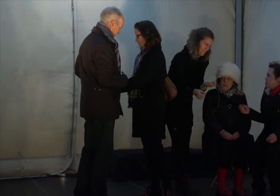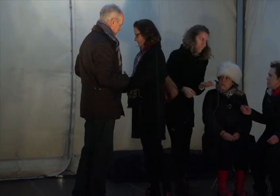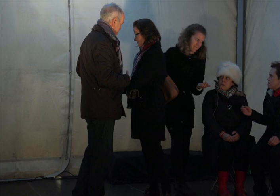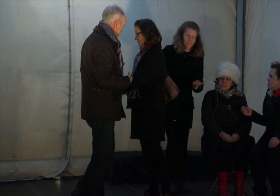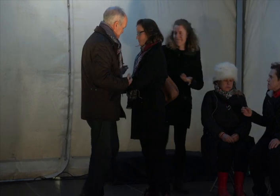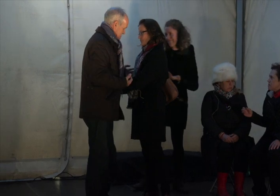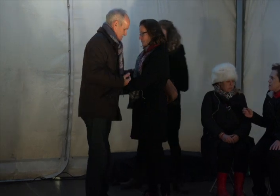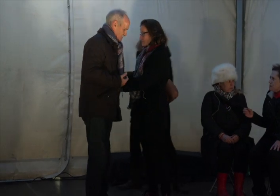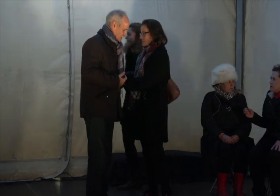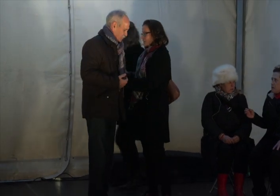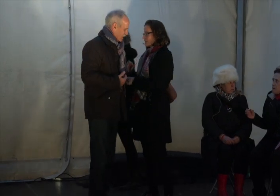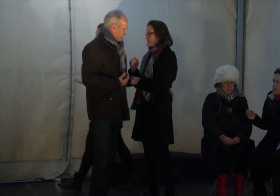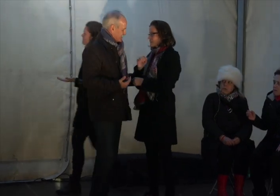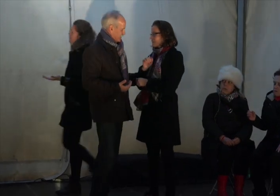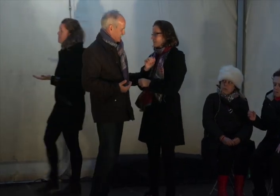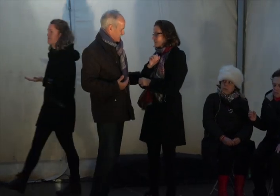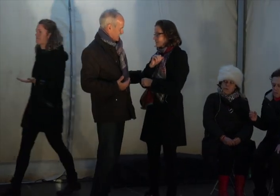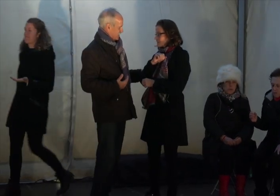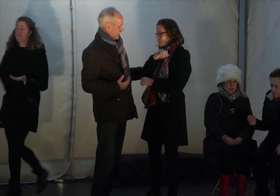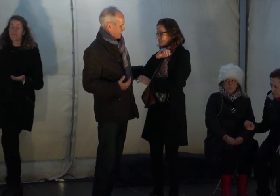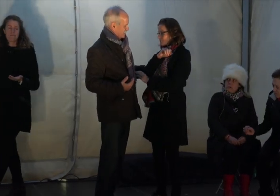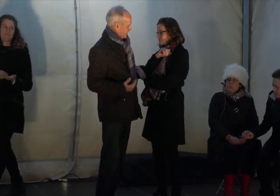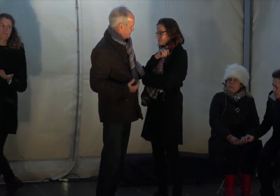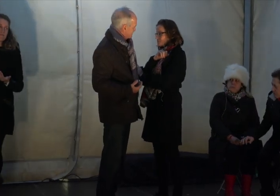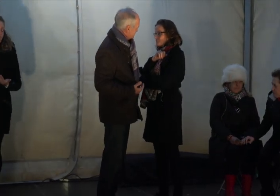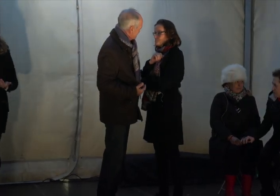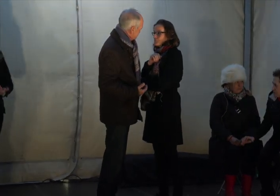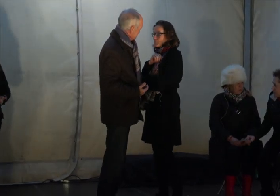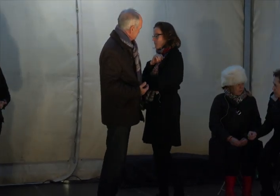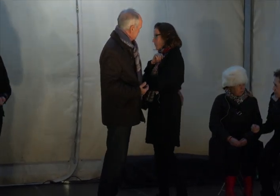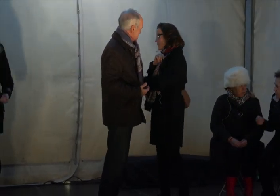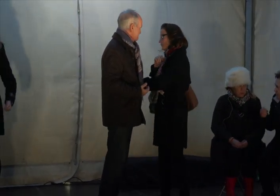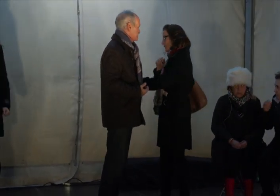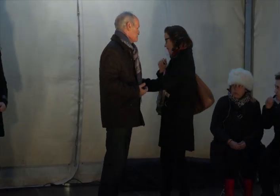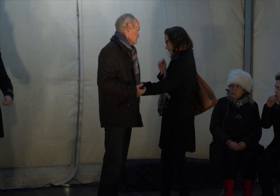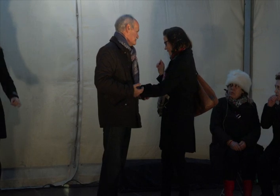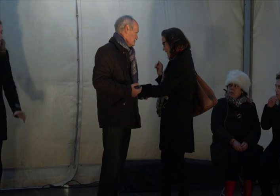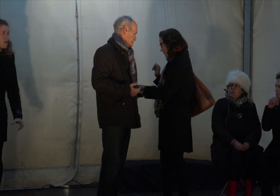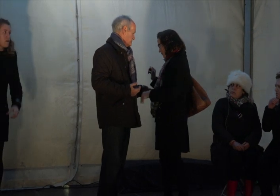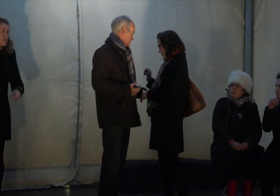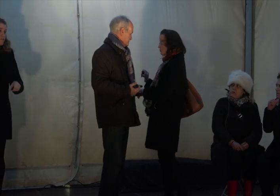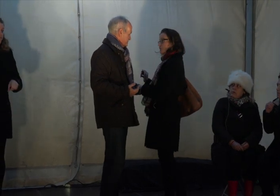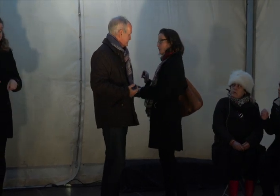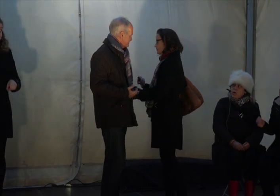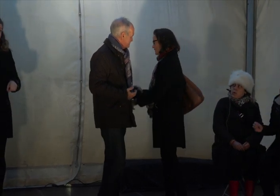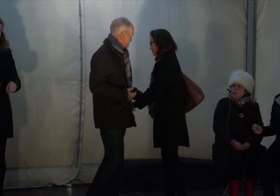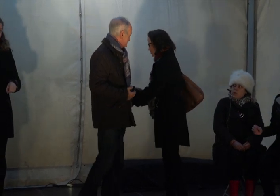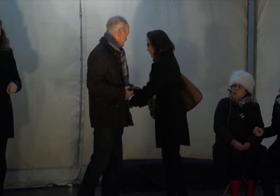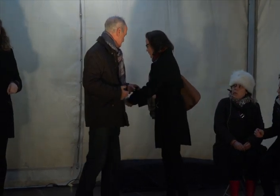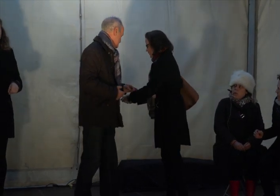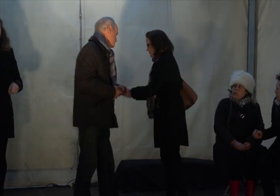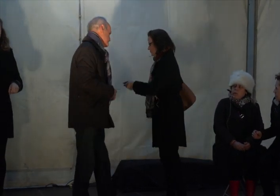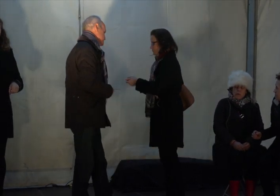Oye, Pilar. ¿Tú qué expectativas tienes en la empresa? Bueno, ya cuando usted me